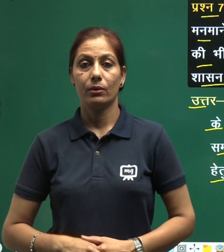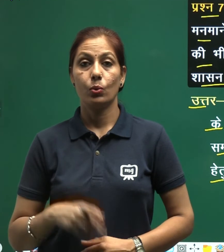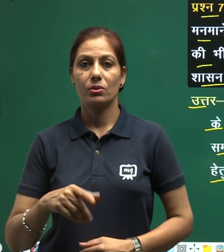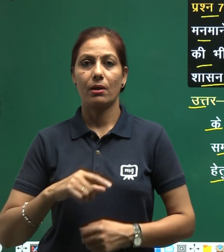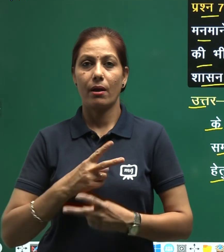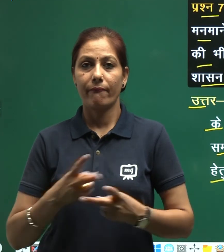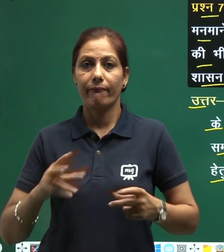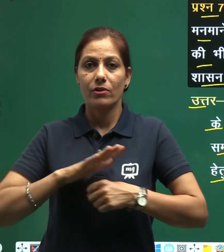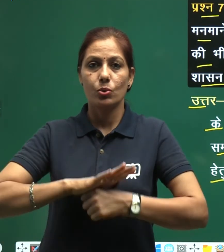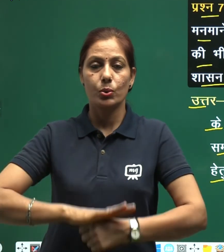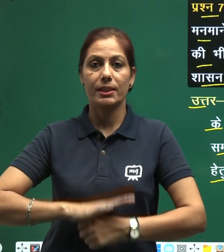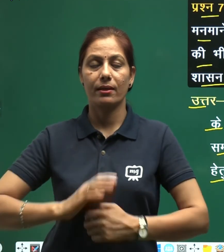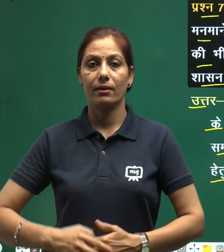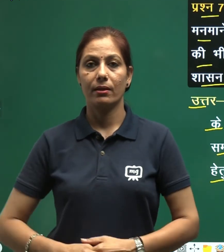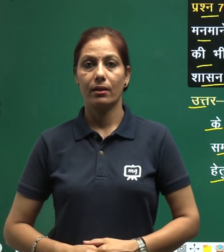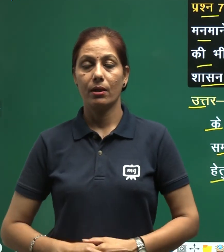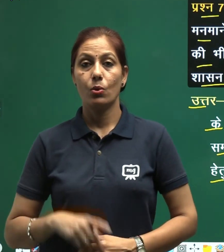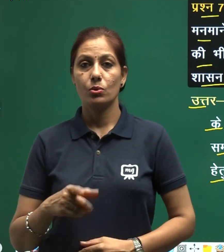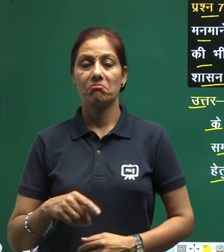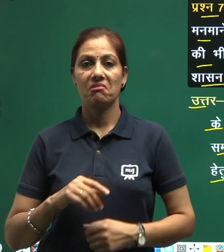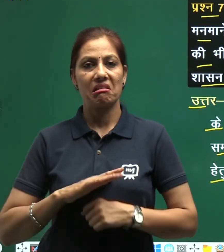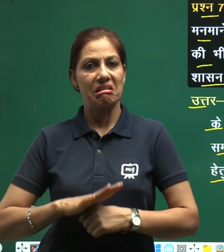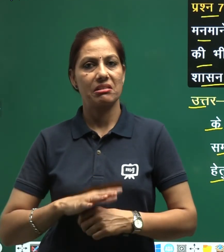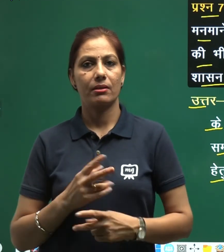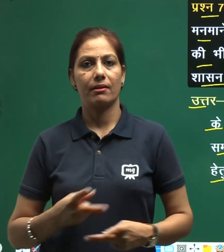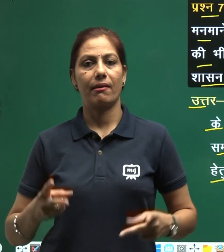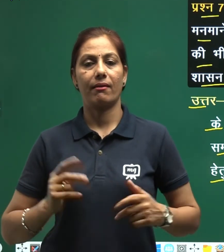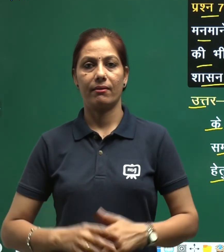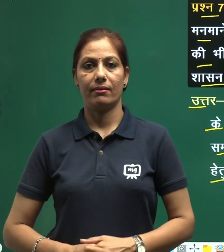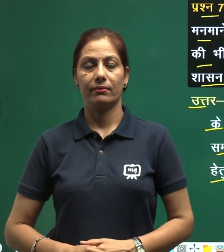उसका शोषण करना, उस पर अत्याचार करना है।